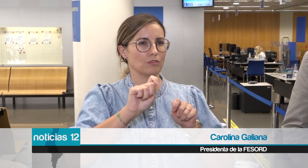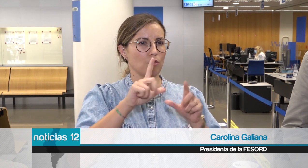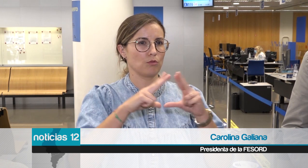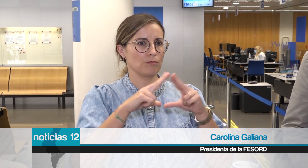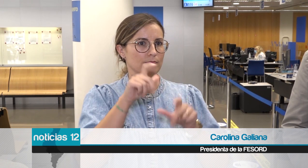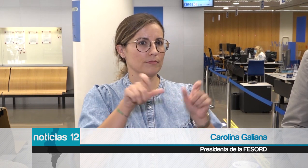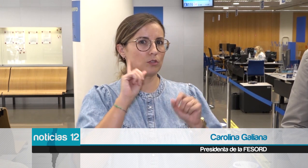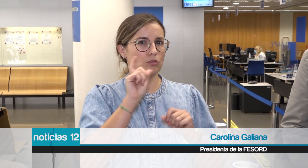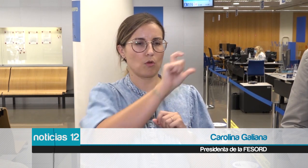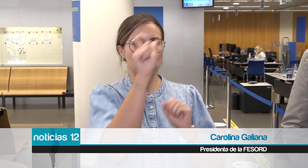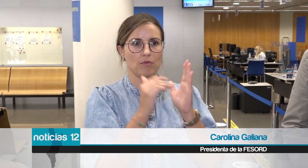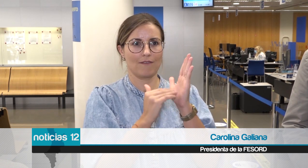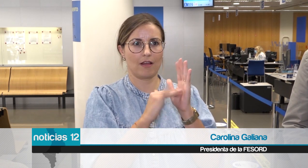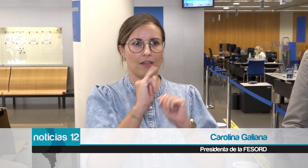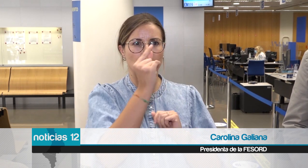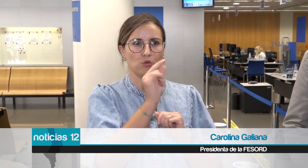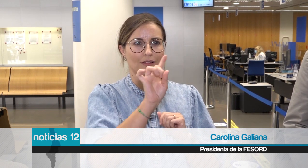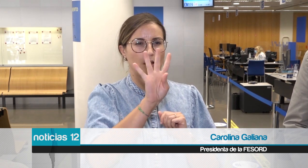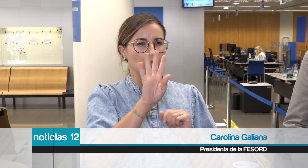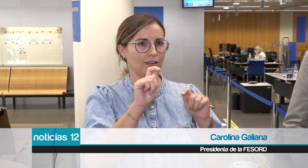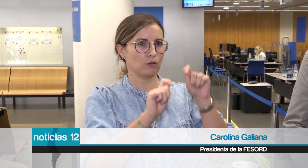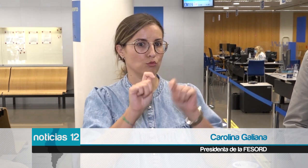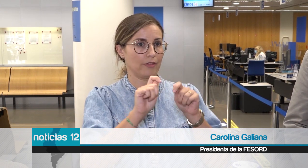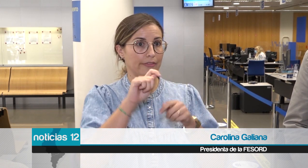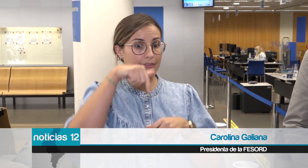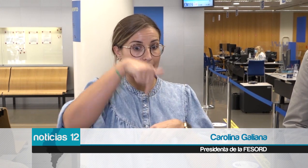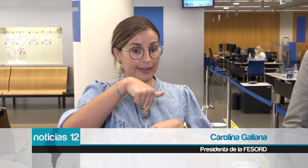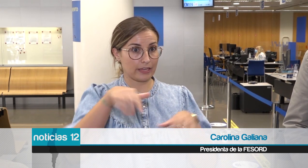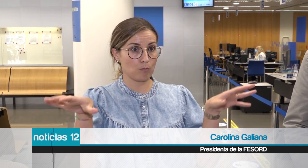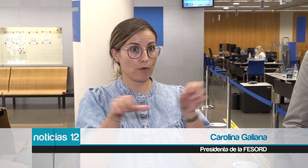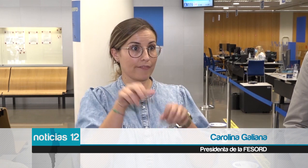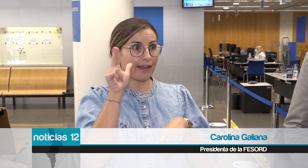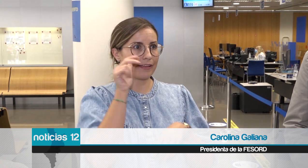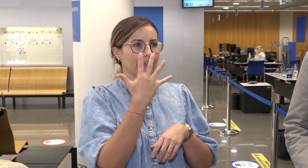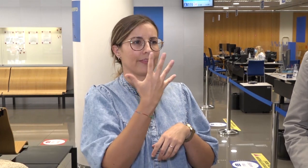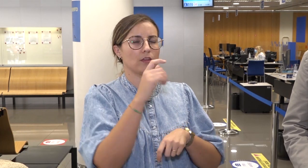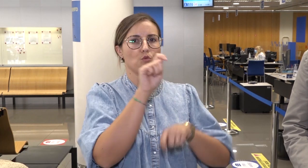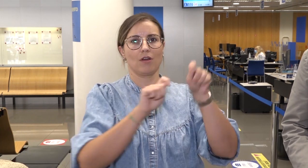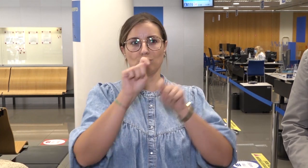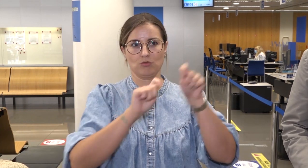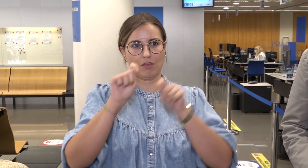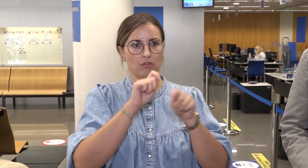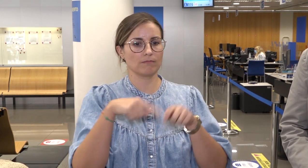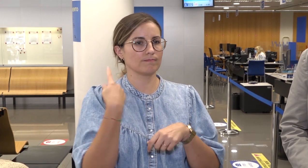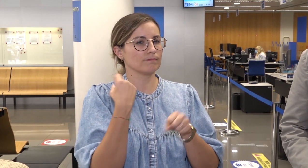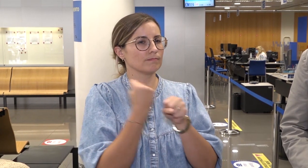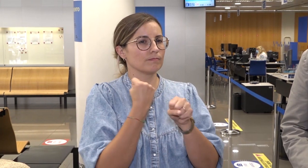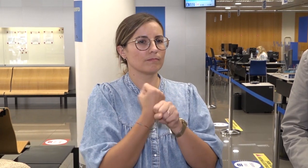presidencia y dentro se engloban muchas asociaciones, son 14 asociaciones en la Comunidad Valenciana, en la provincia de Alicante tenemos 5